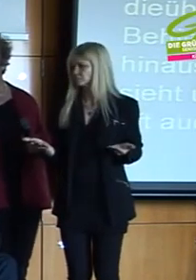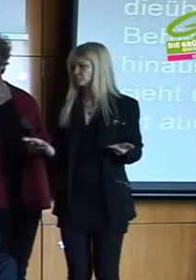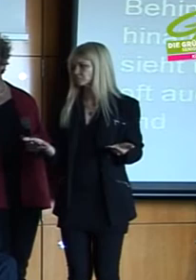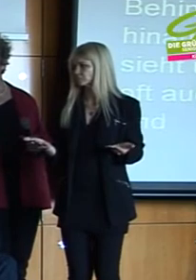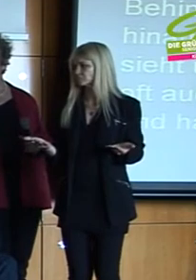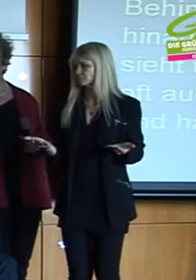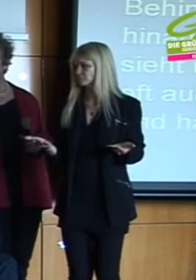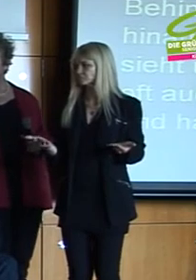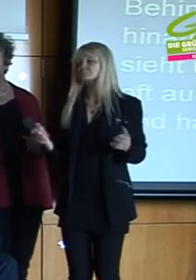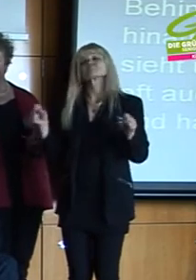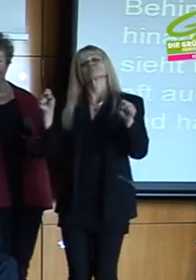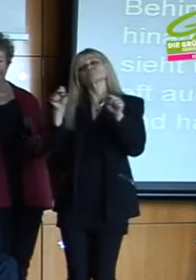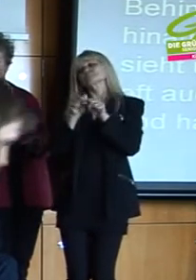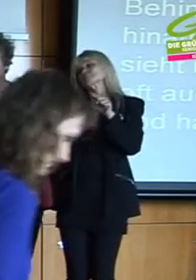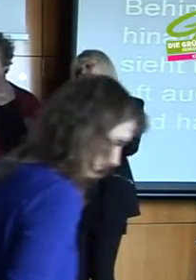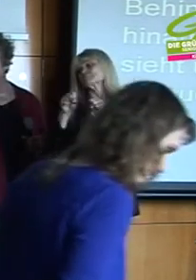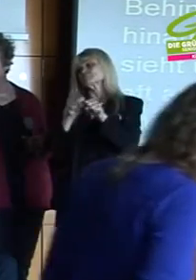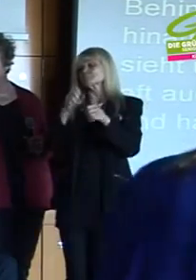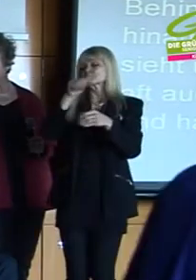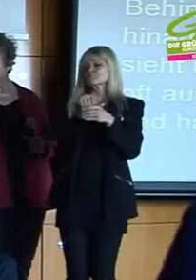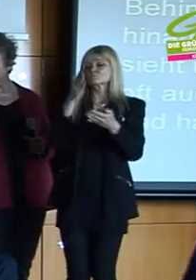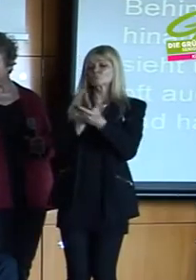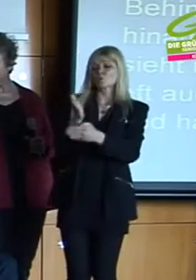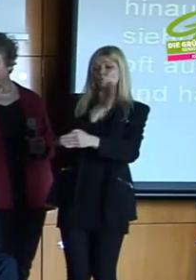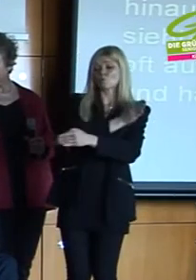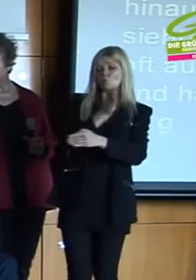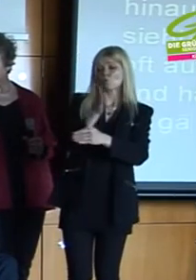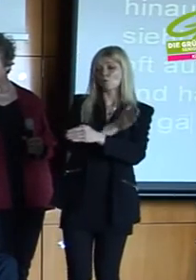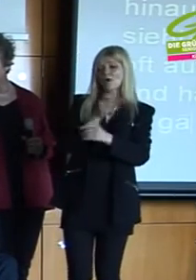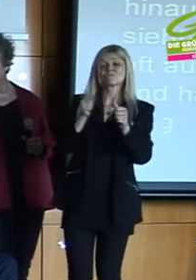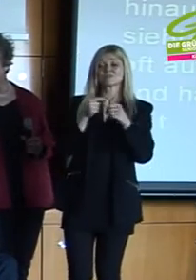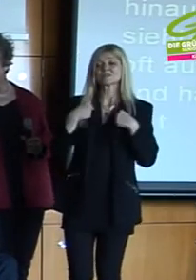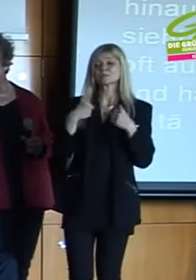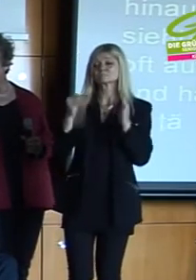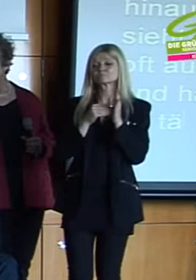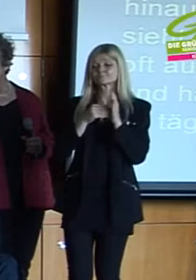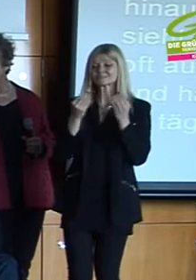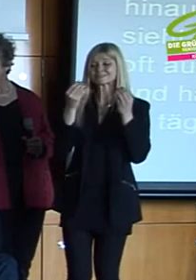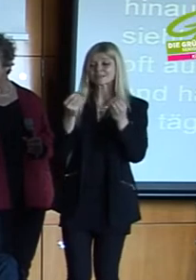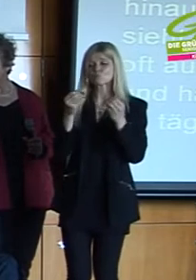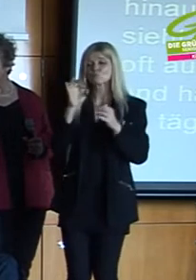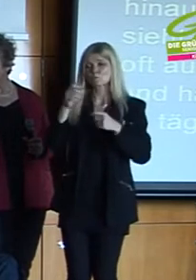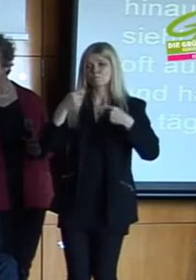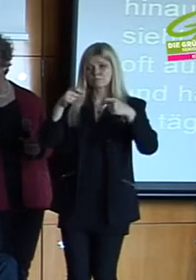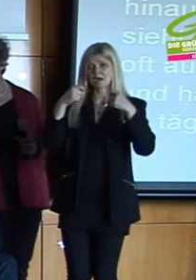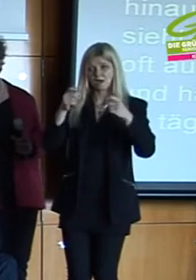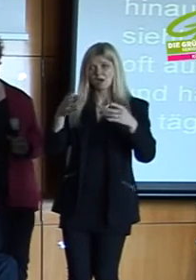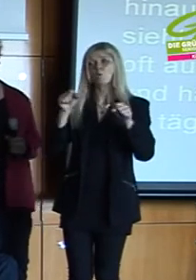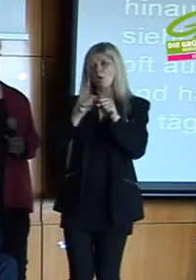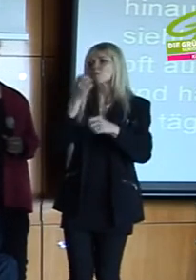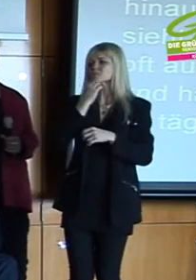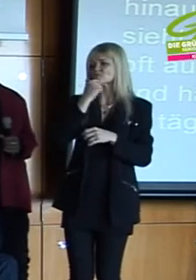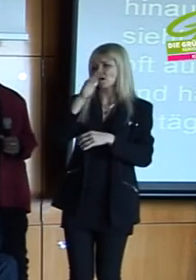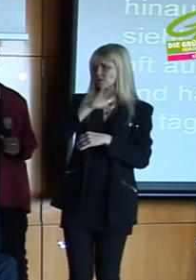geht ja auch darum, dass man schon im Vorfeld bei der Genehmigung, bei Baugenehmigungen, auch im privaten